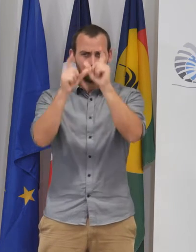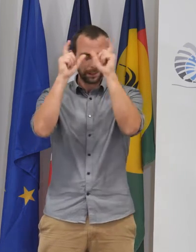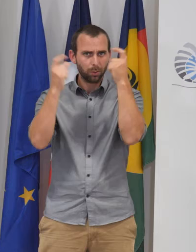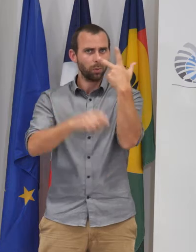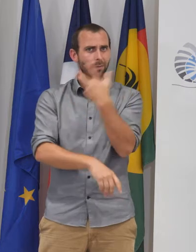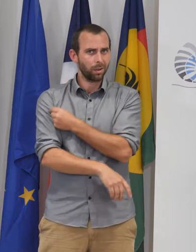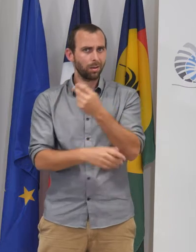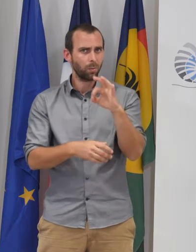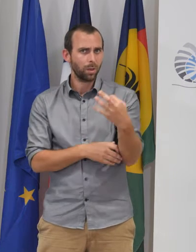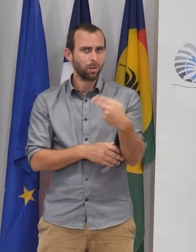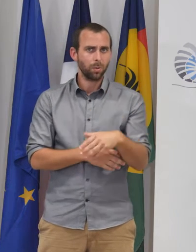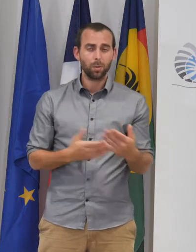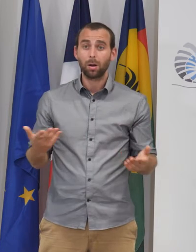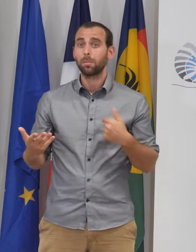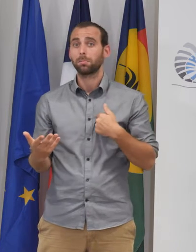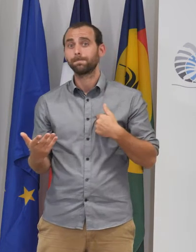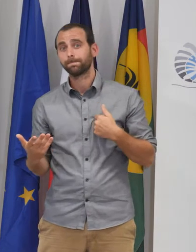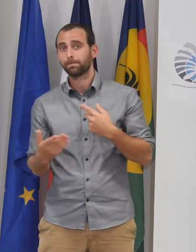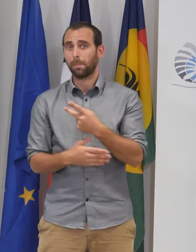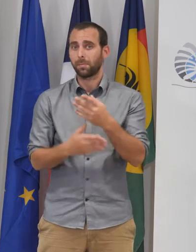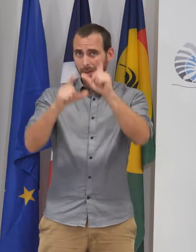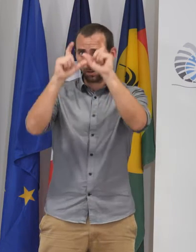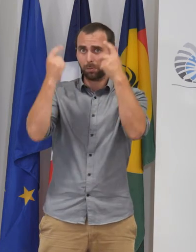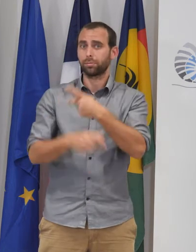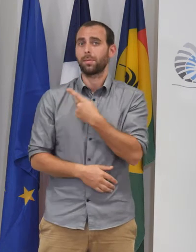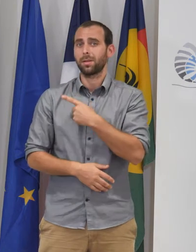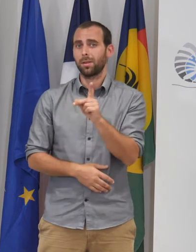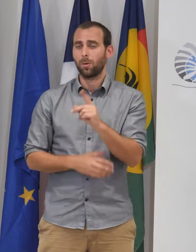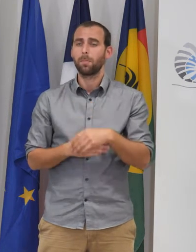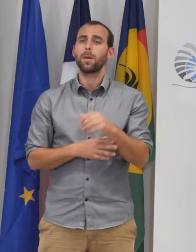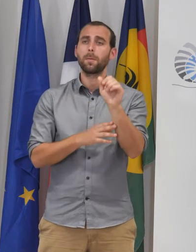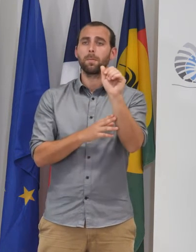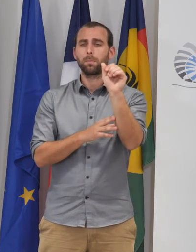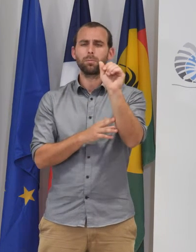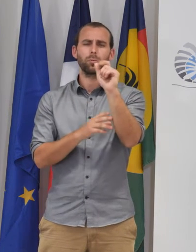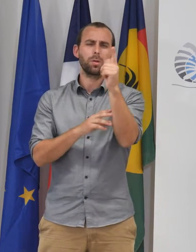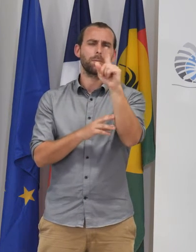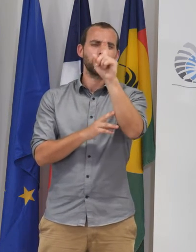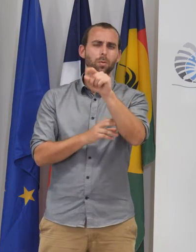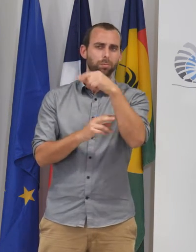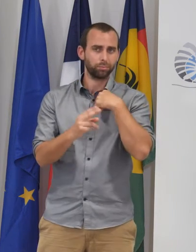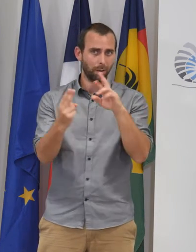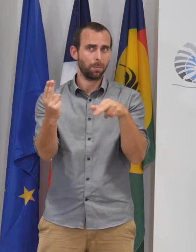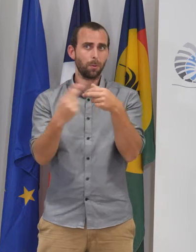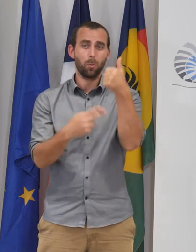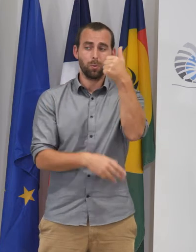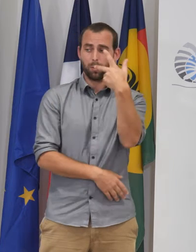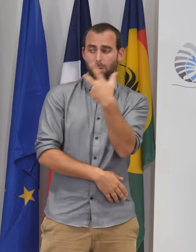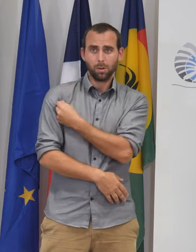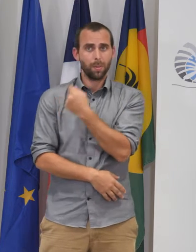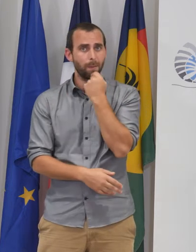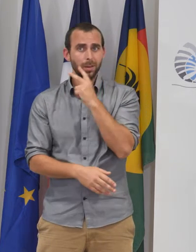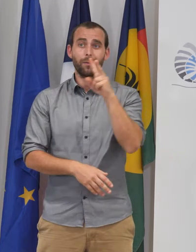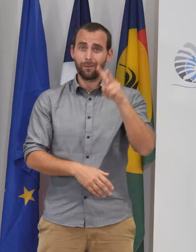C'est sous réserve, parce que je suis pas médecin, mais sur la deuxième question, une seule dose, non, c'est n'est pas considéré comme